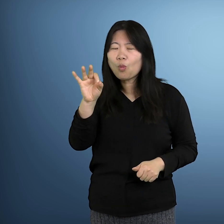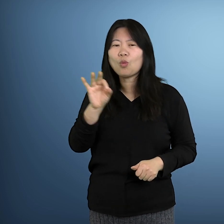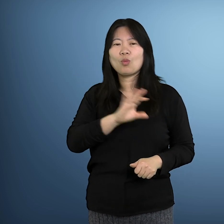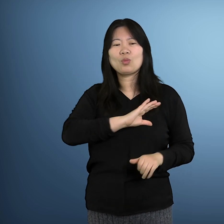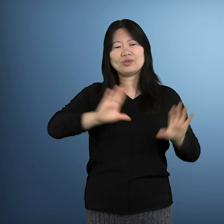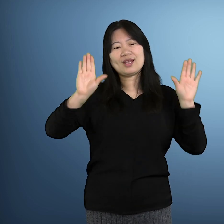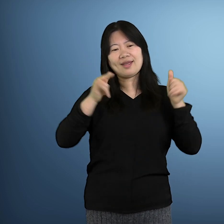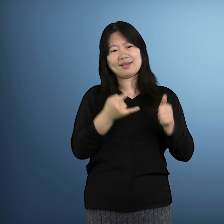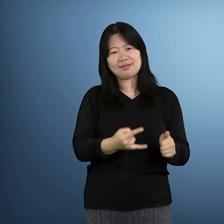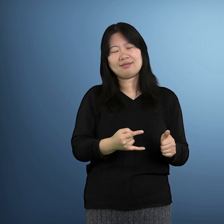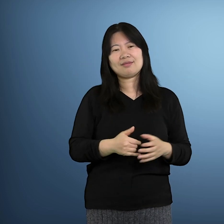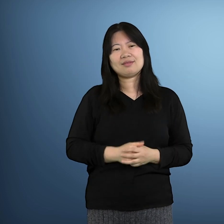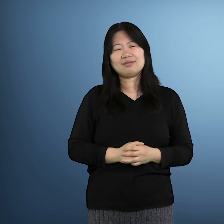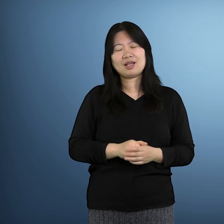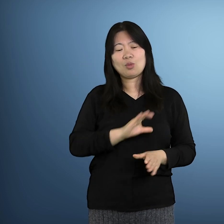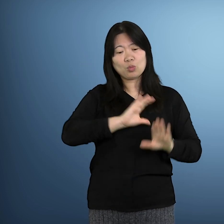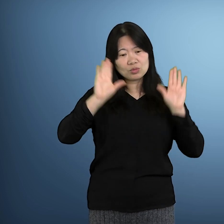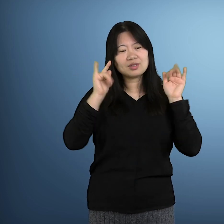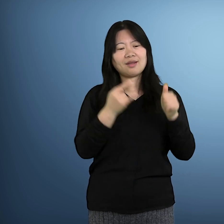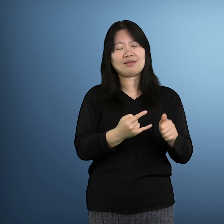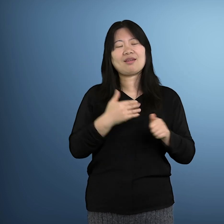보고.